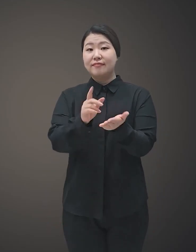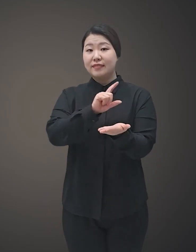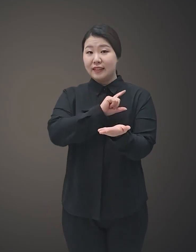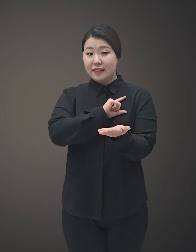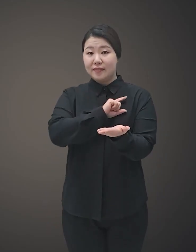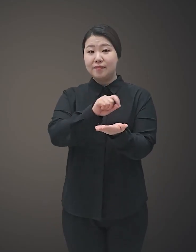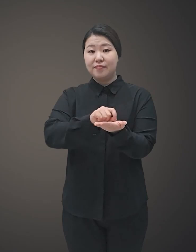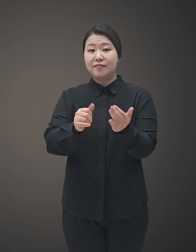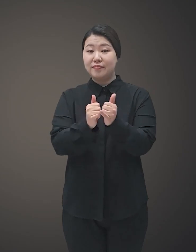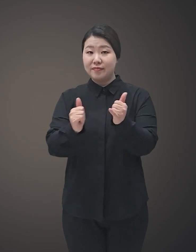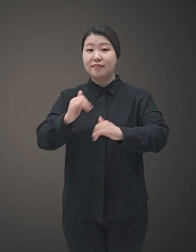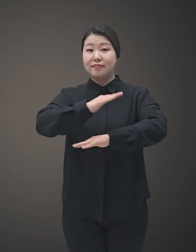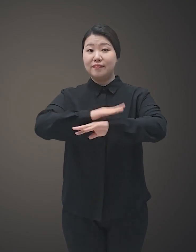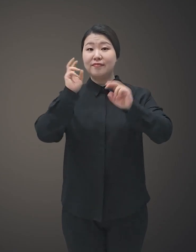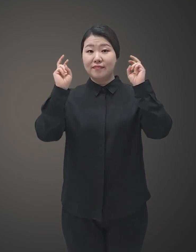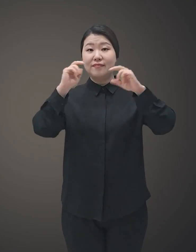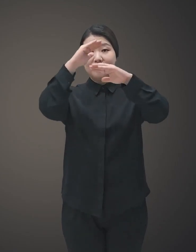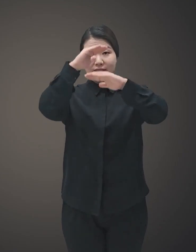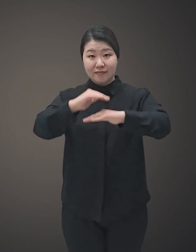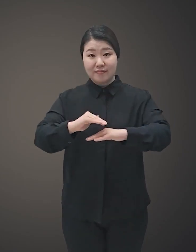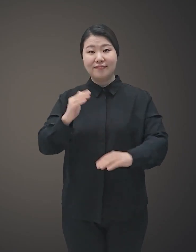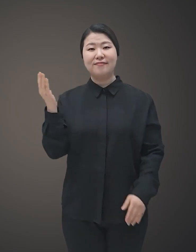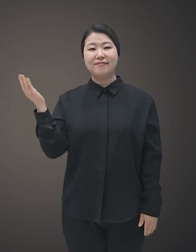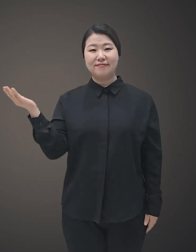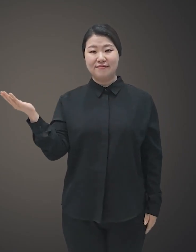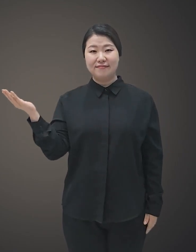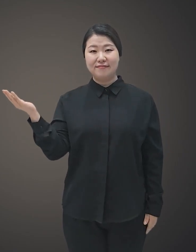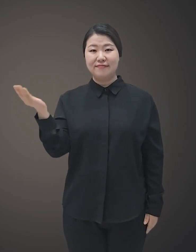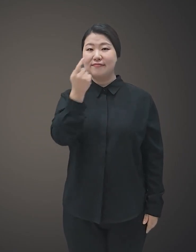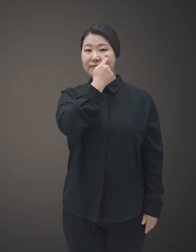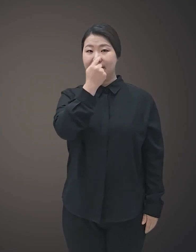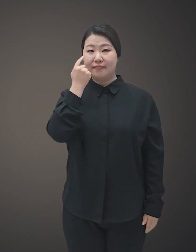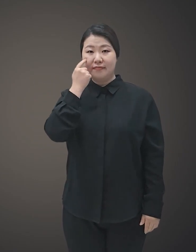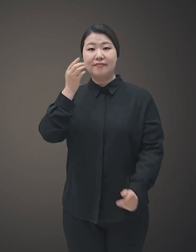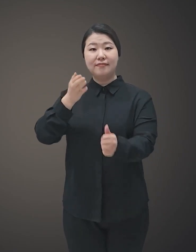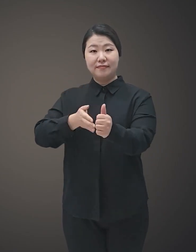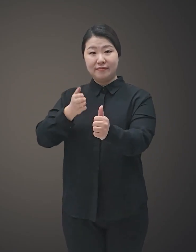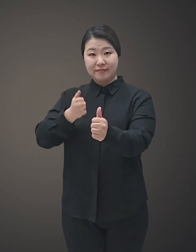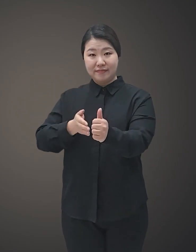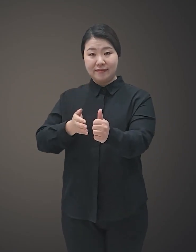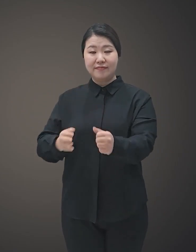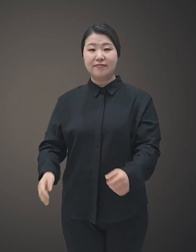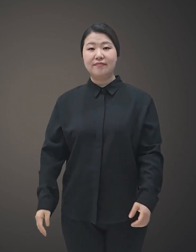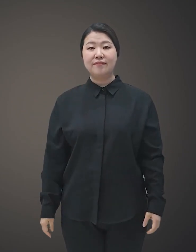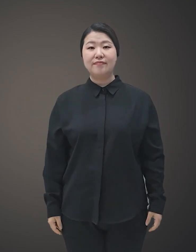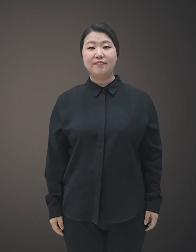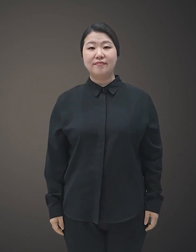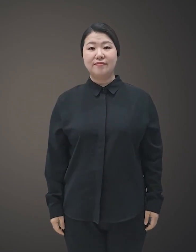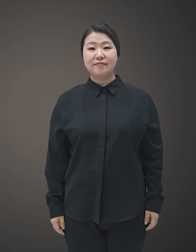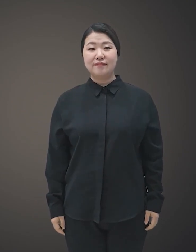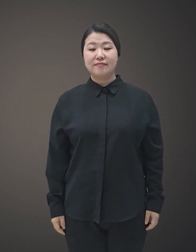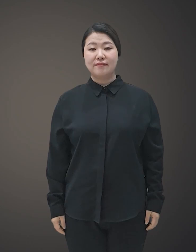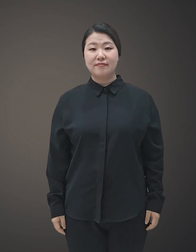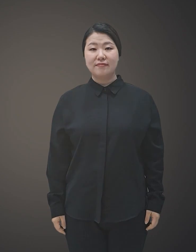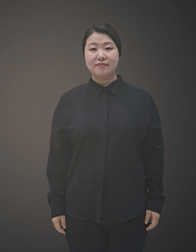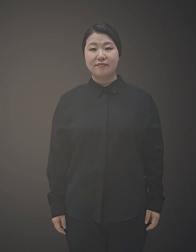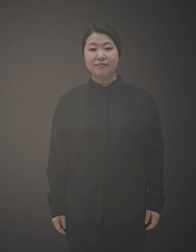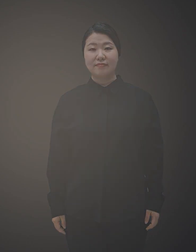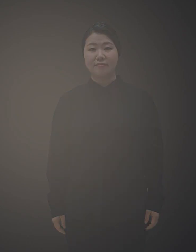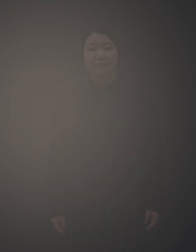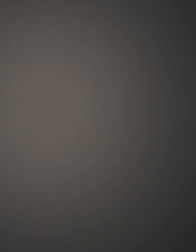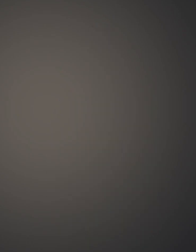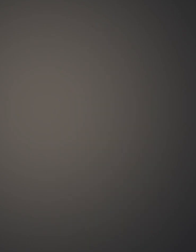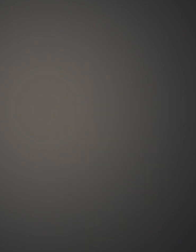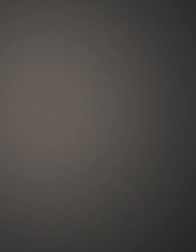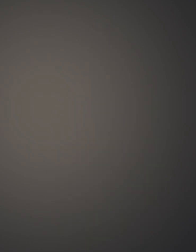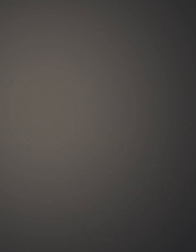도서명 베이비 팝. 저자 메리첼 마르티. 그림 사비에르 살로모. 출판사